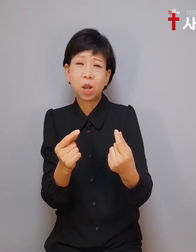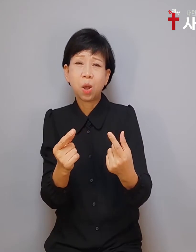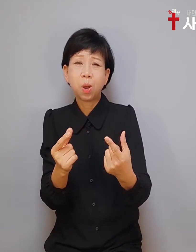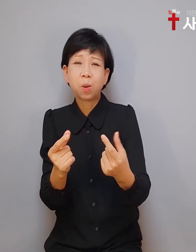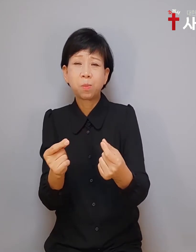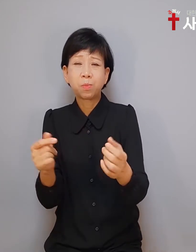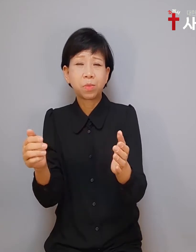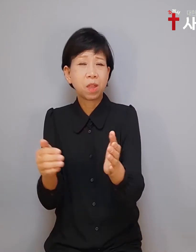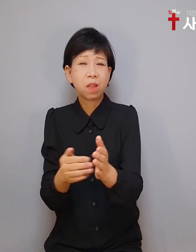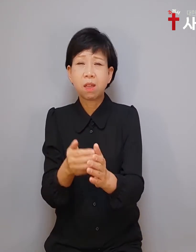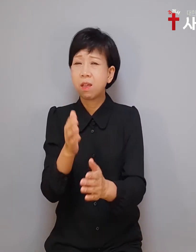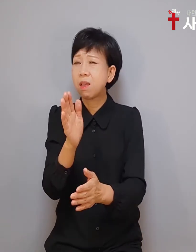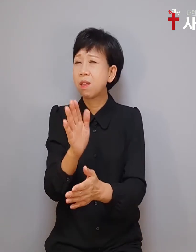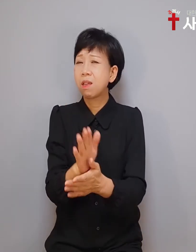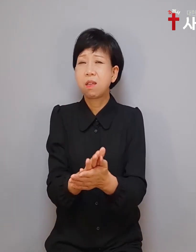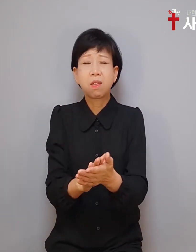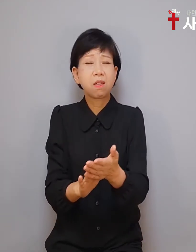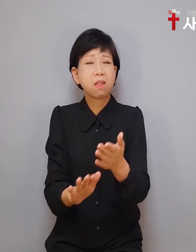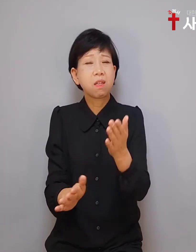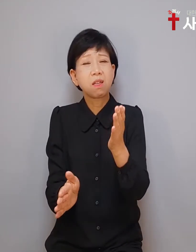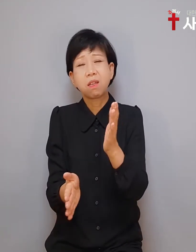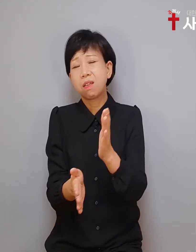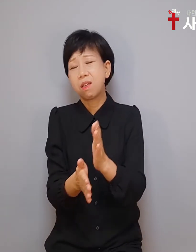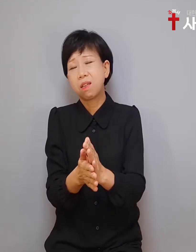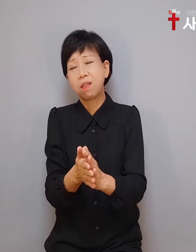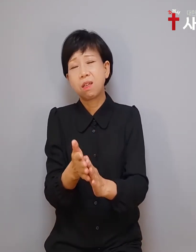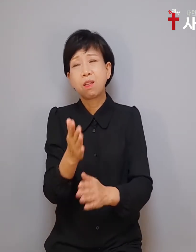끝이요 오 주 없이 살 수 없네.